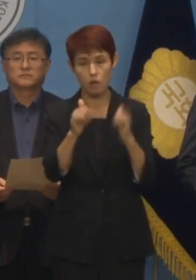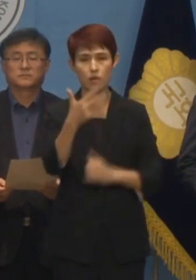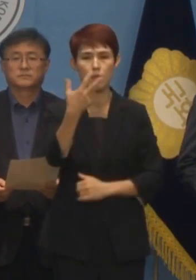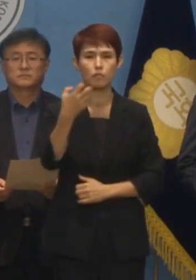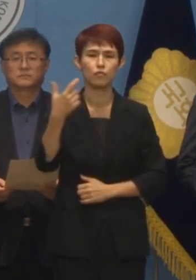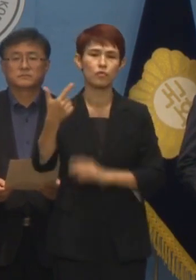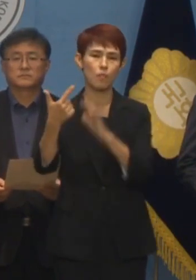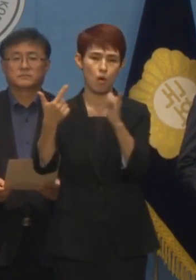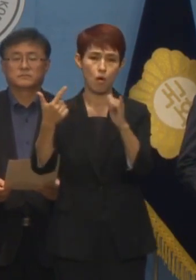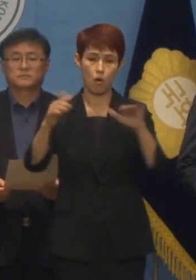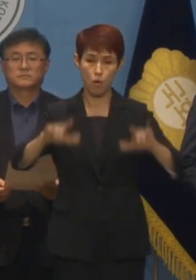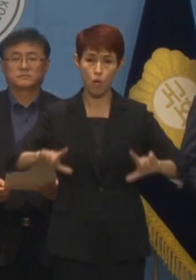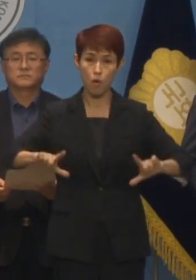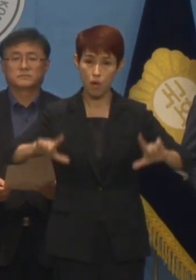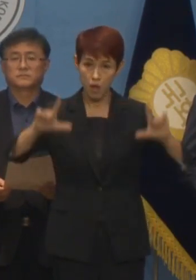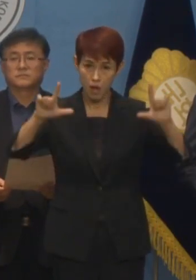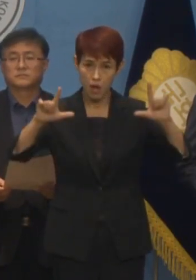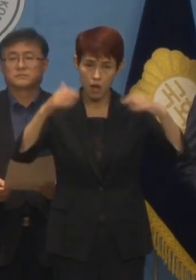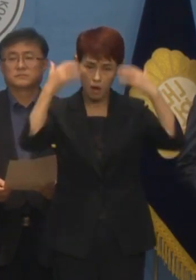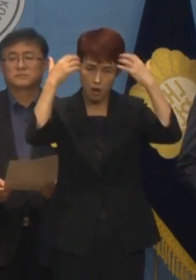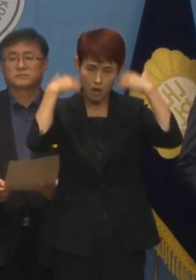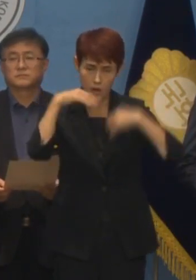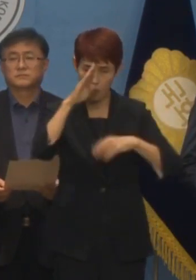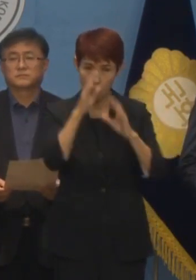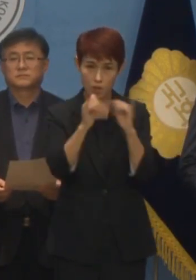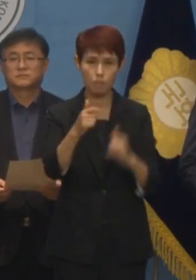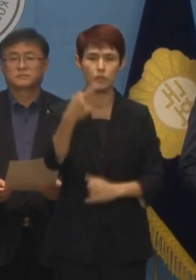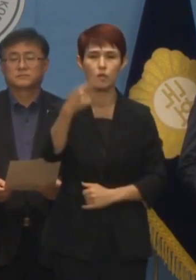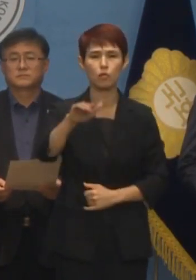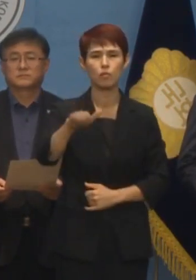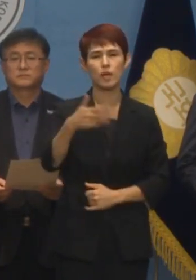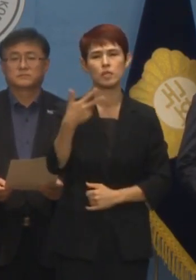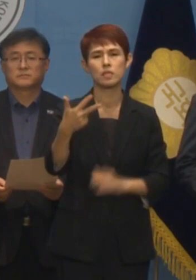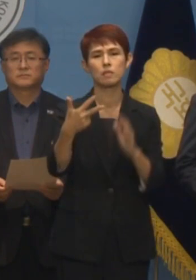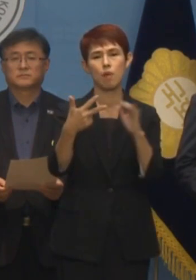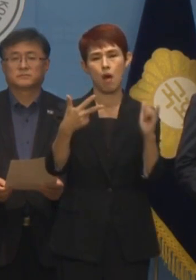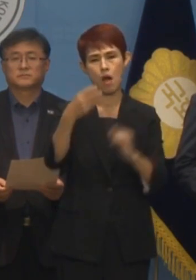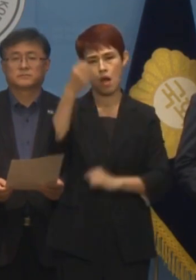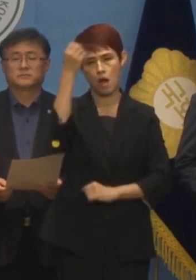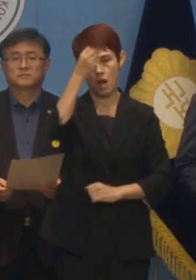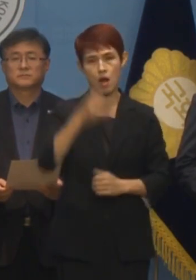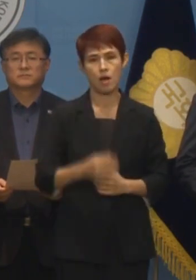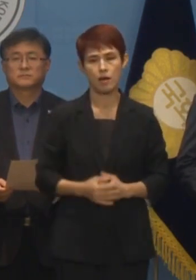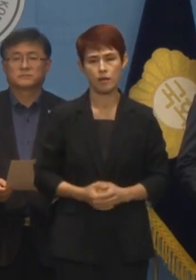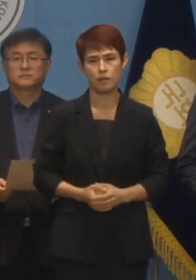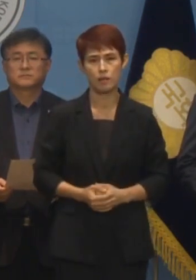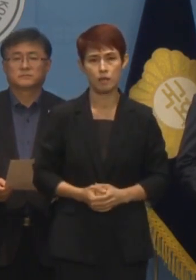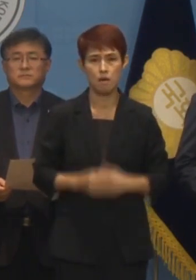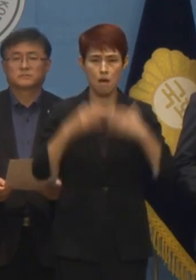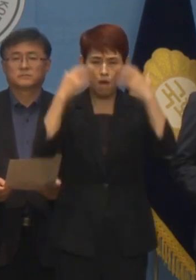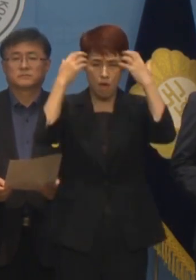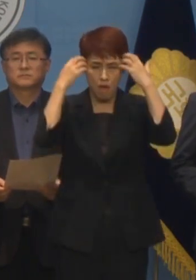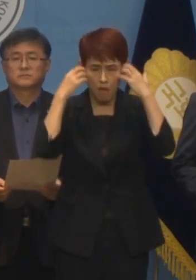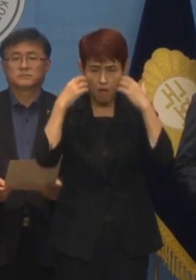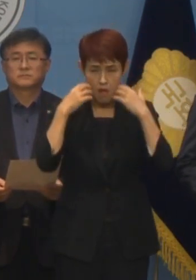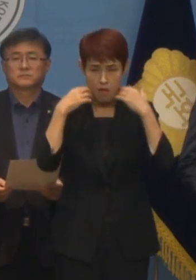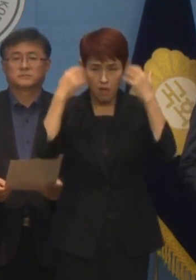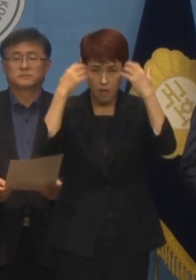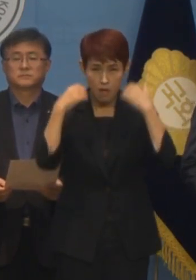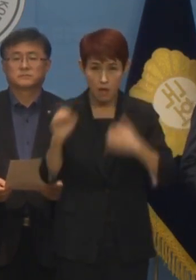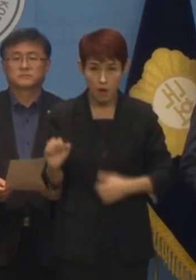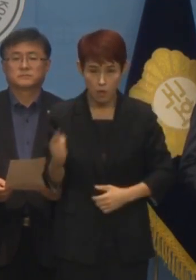86명이며 올해 누적 온열 질환자는 1,907명에 달하고 있습니다. 폭염으로 인해